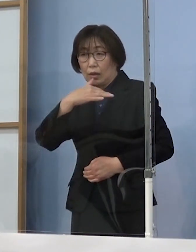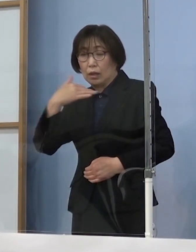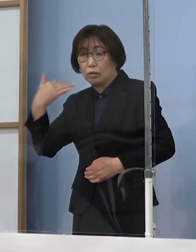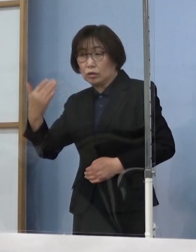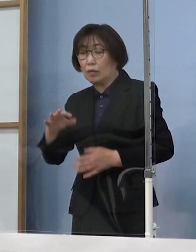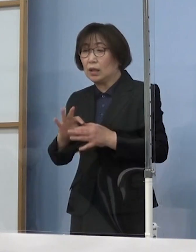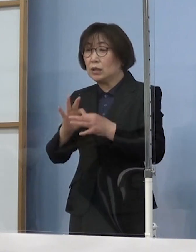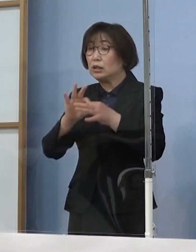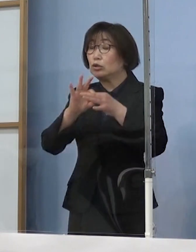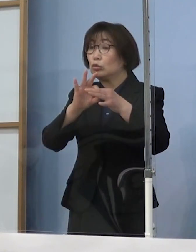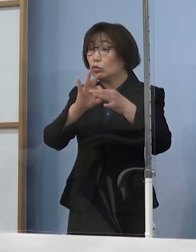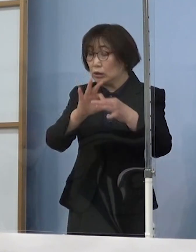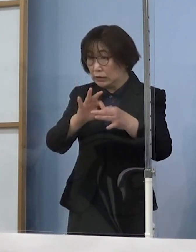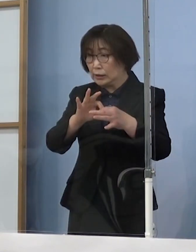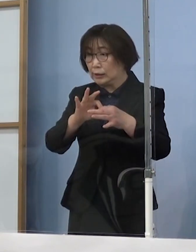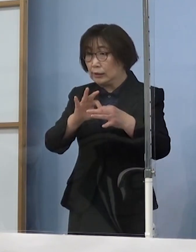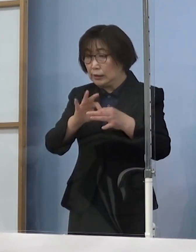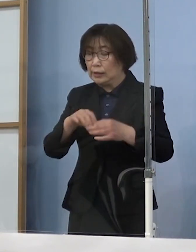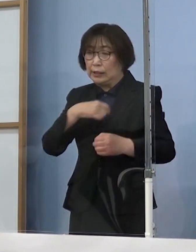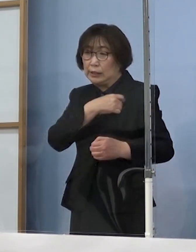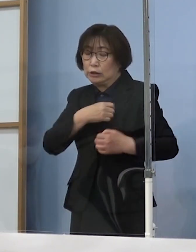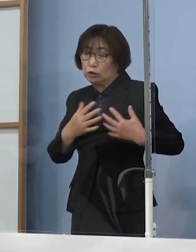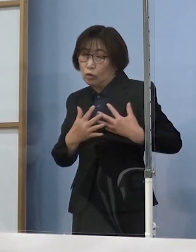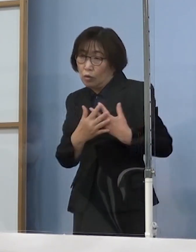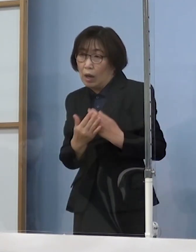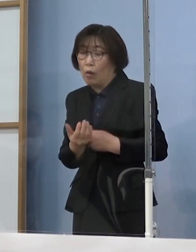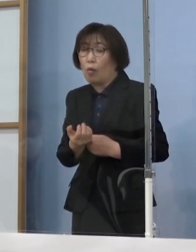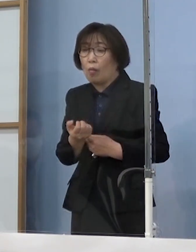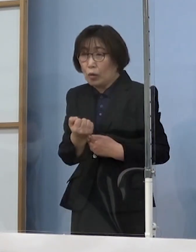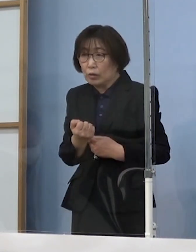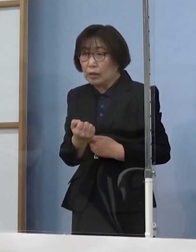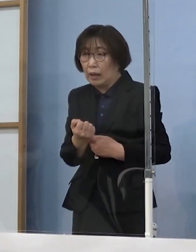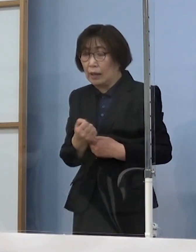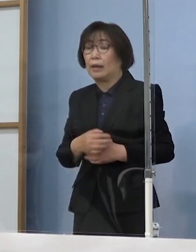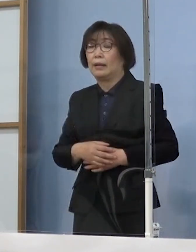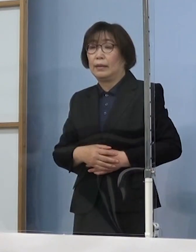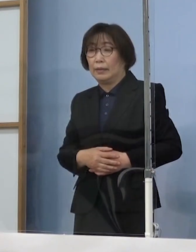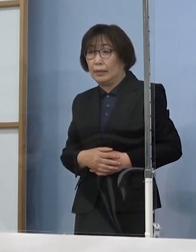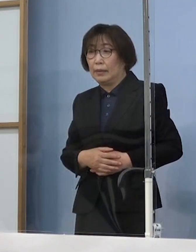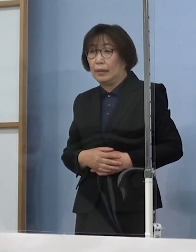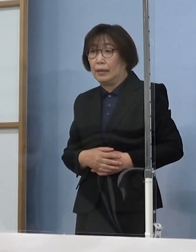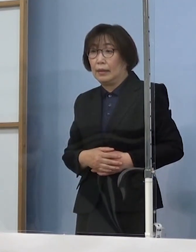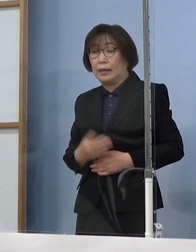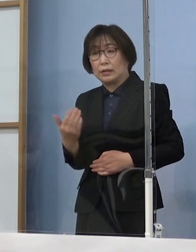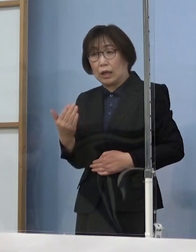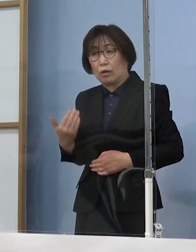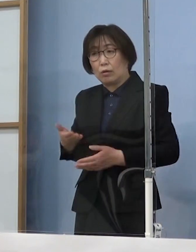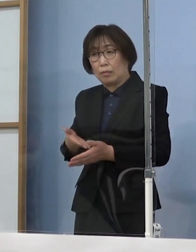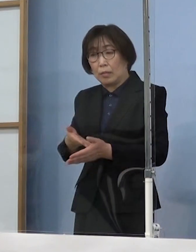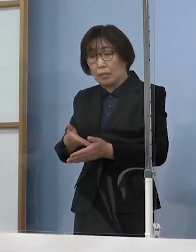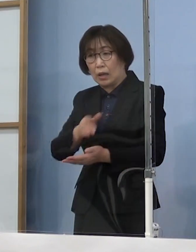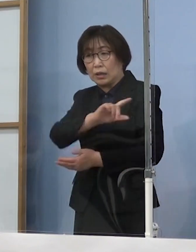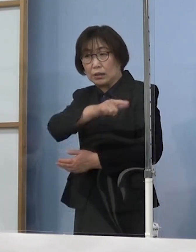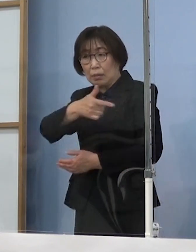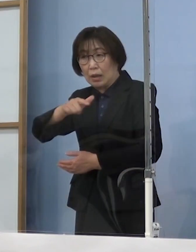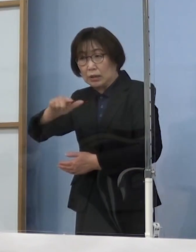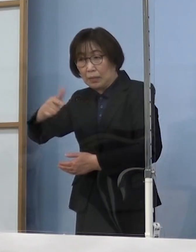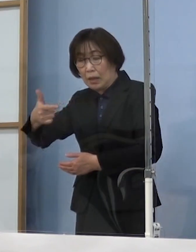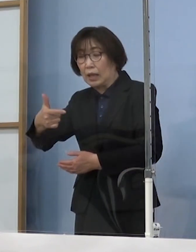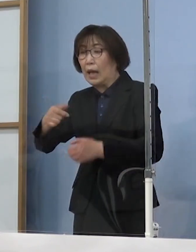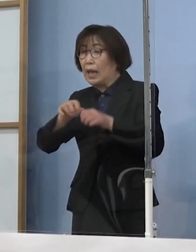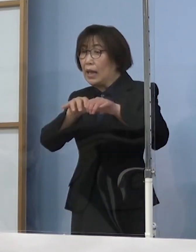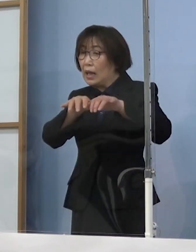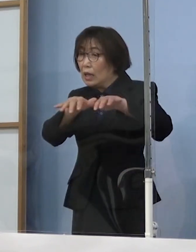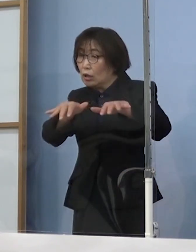き臨戦態勢、そして緊張感を持って、何と言っても先ほどのさまざまな影響は2週間後に出ると